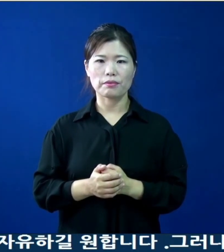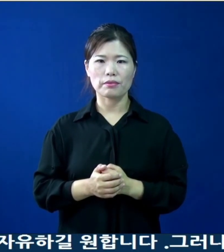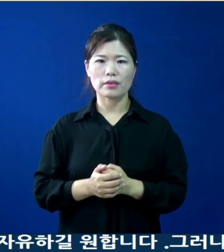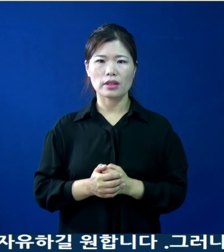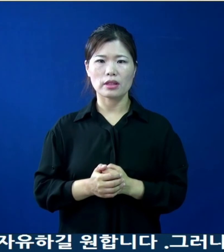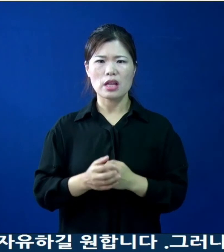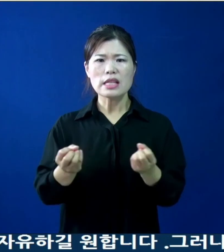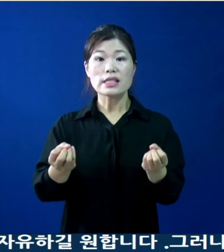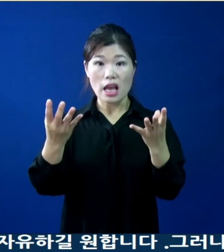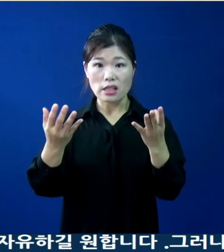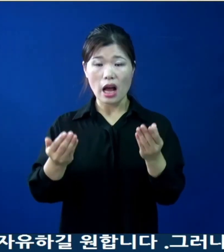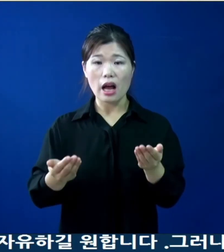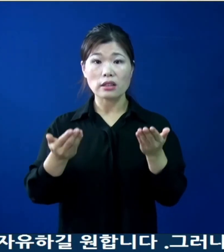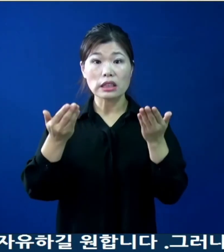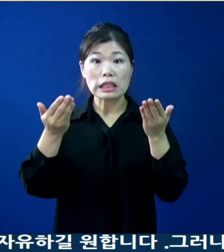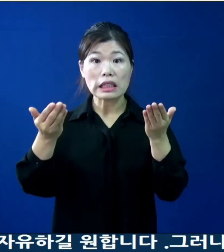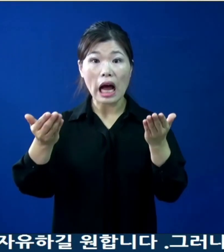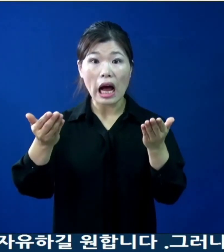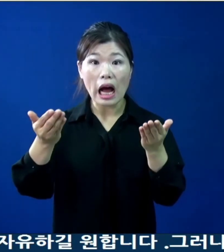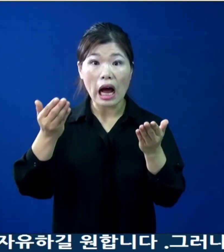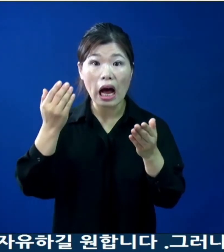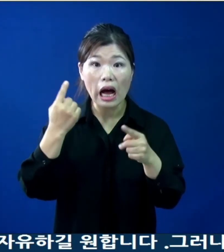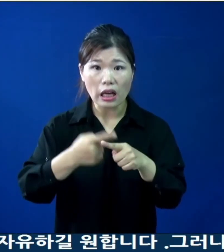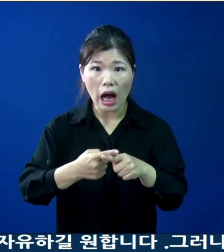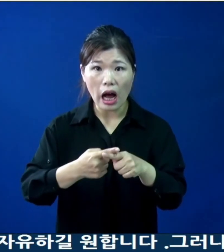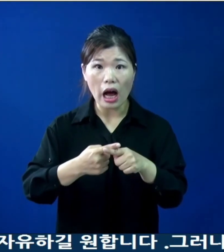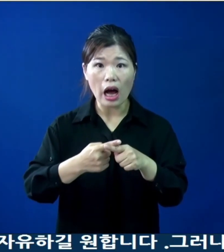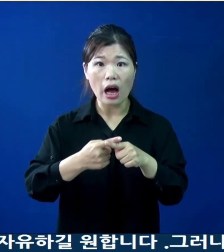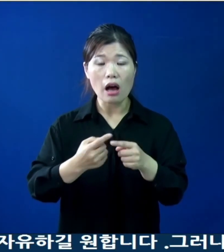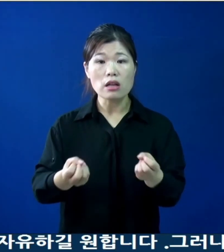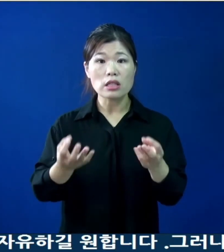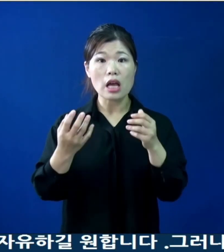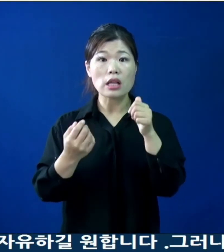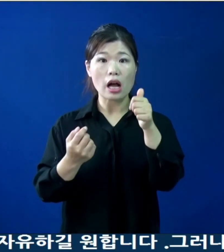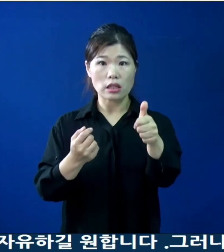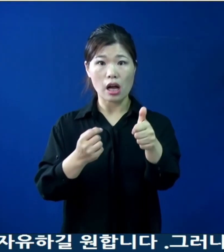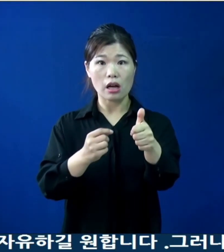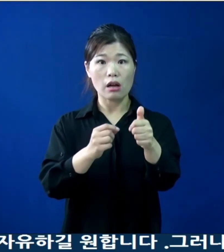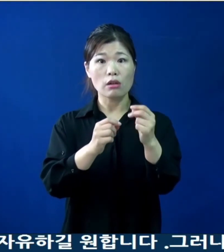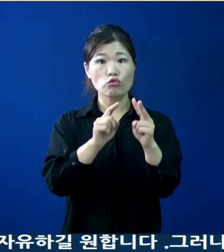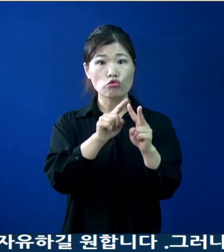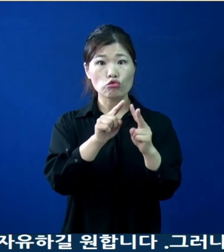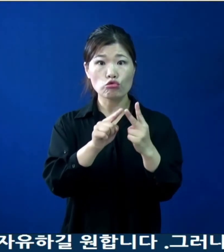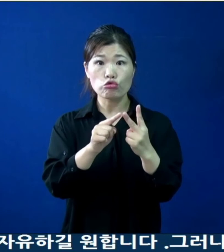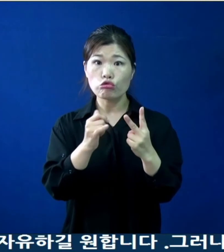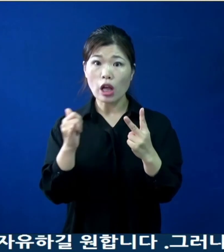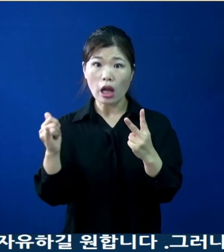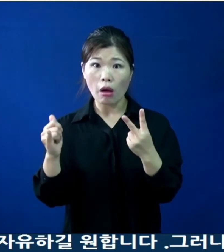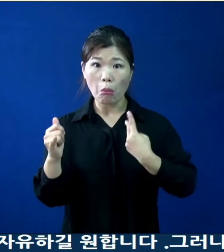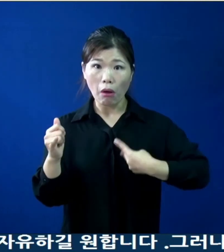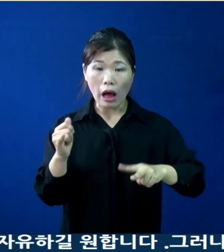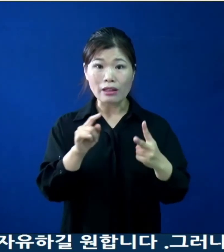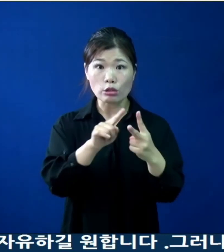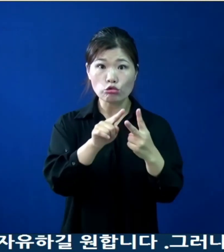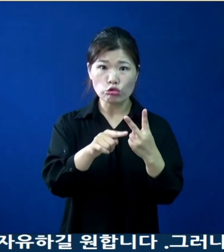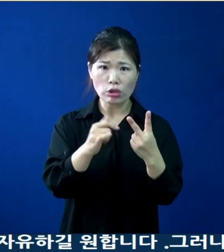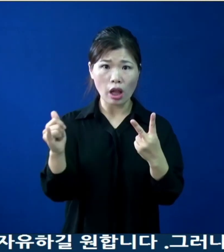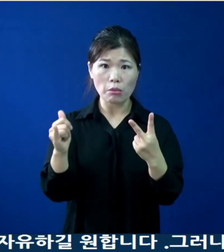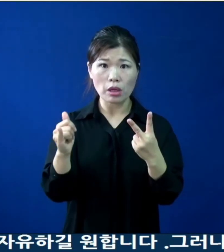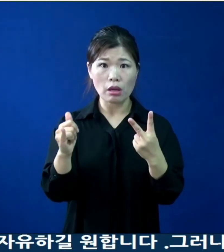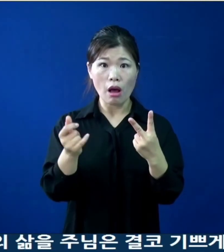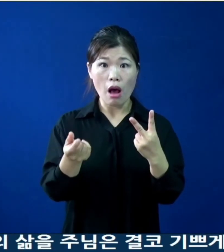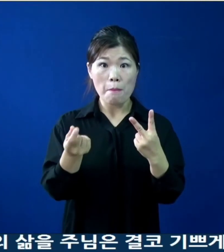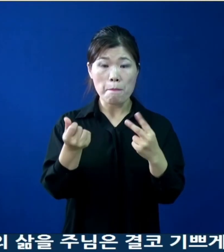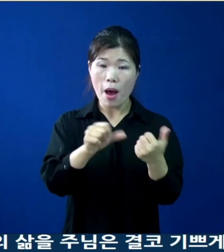제사를 드리다가 제사장 2명이 성소에서 즉사했습니다. 정말